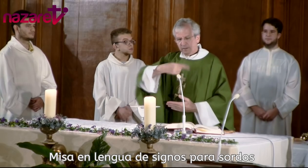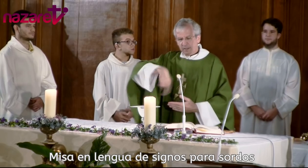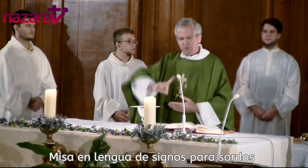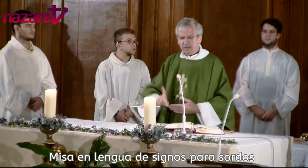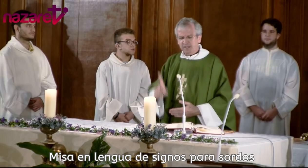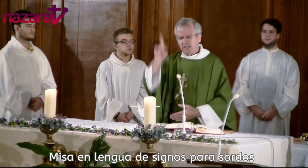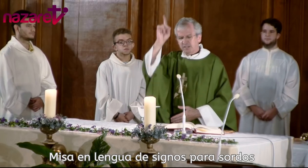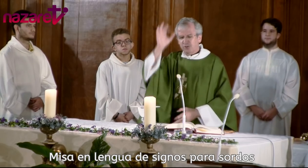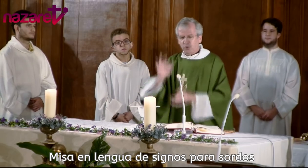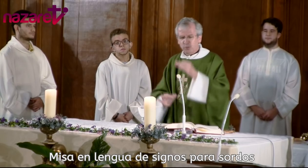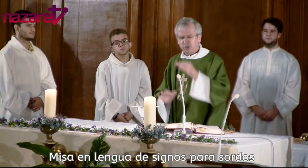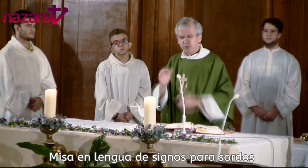Demos gracias al Señor nuestro Dios.